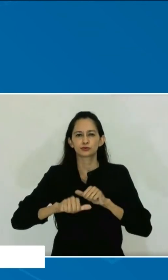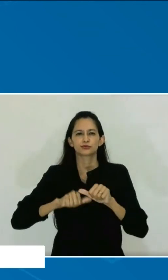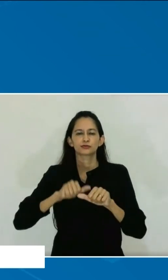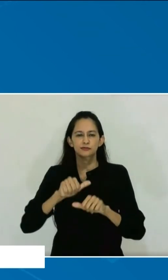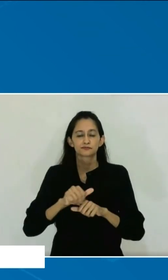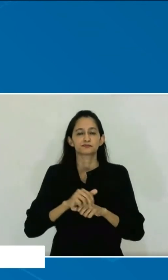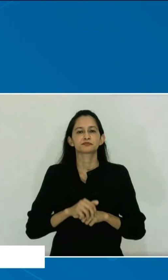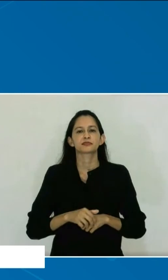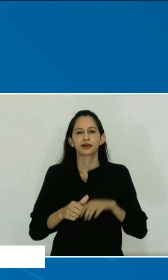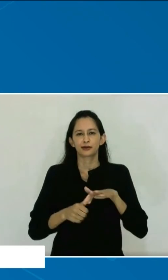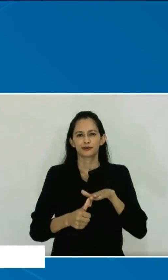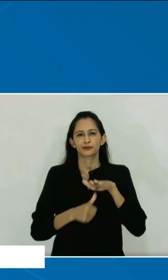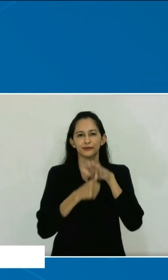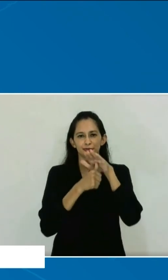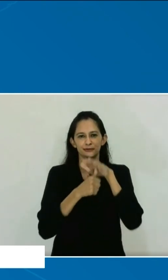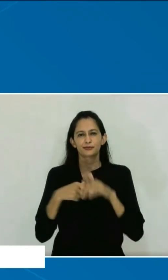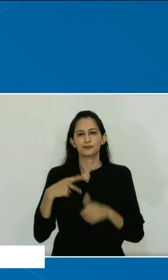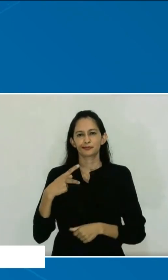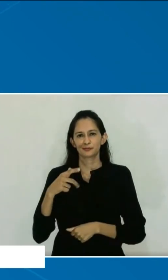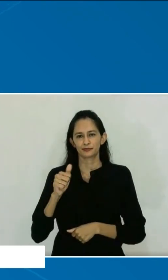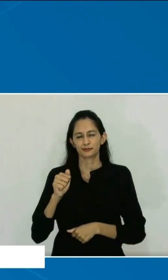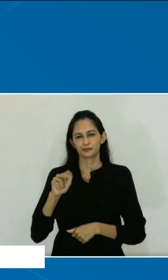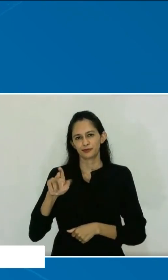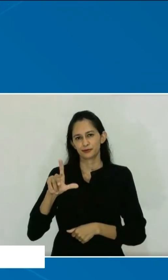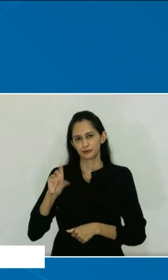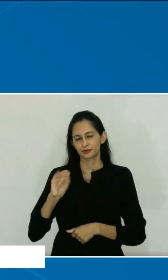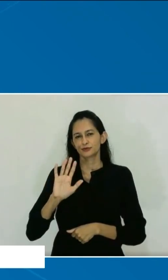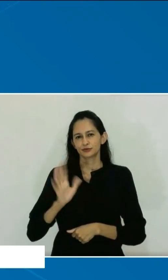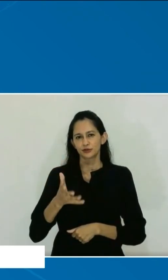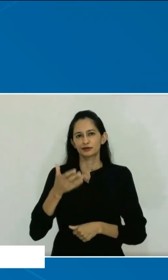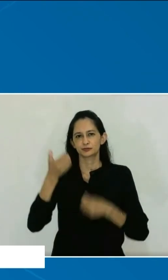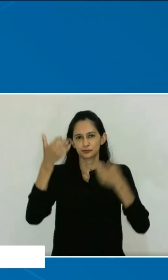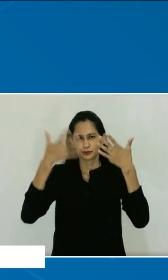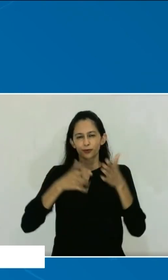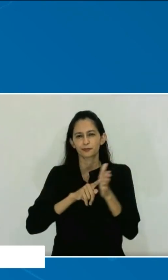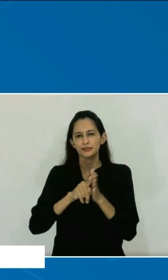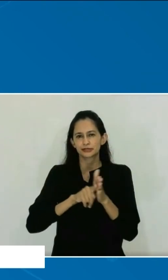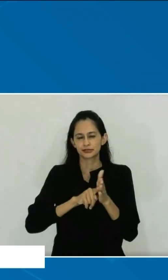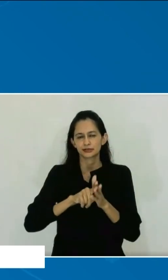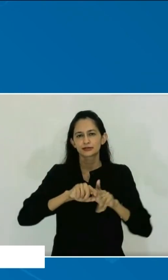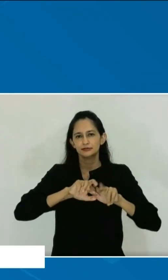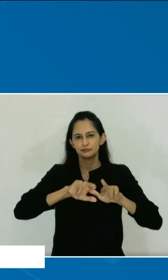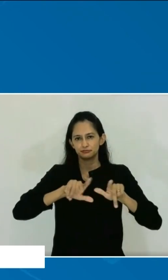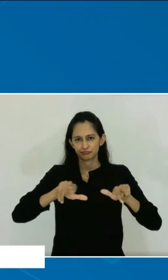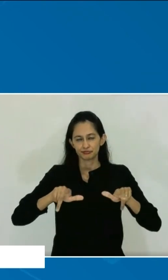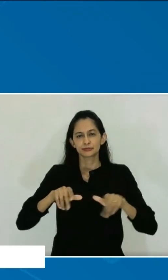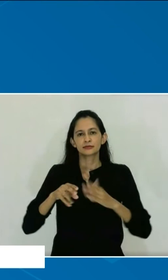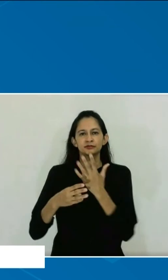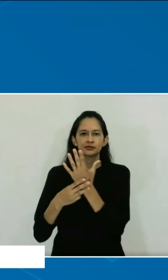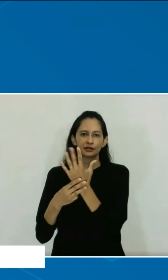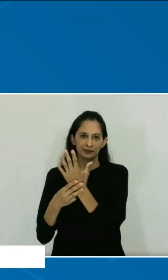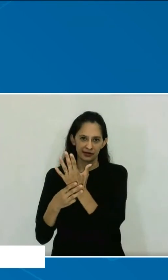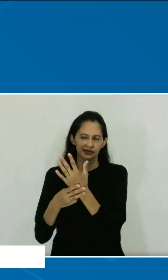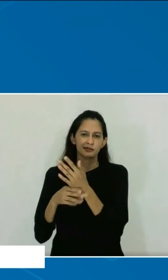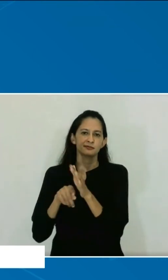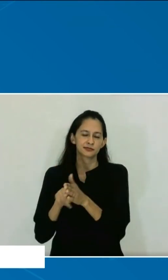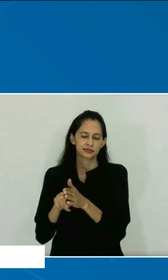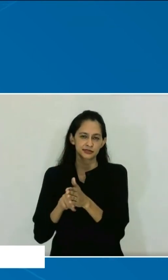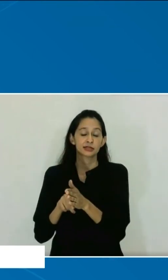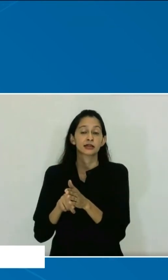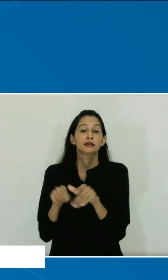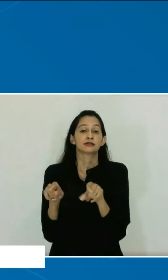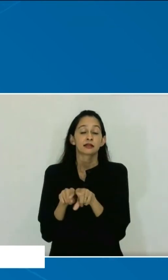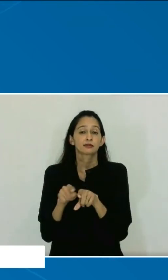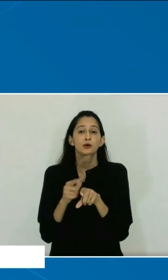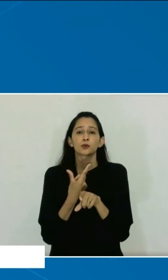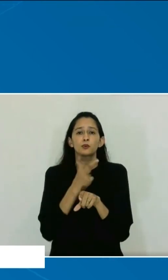O reitor Paulo falou de uma série de pesquisas que estão sendo feitas no âmbito da Universidade Federal de Santa Maria, e é igual para